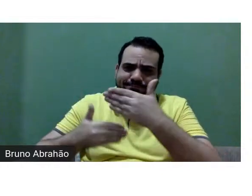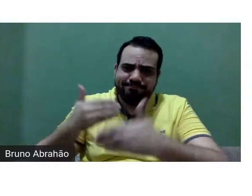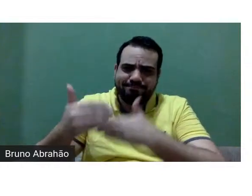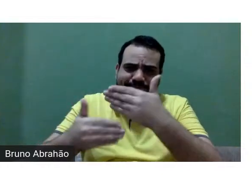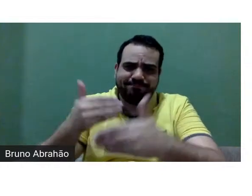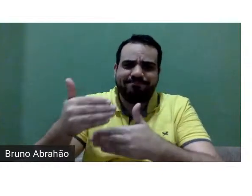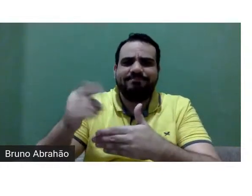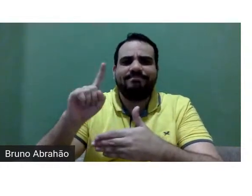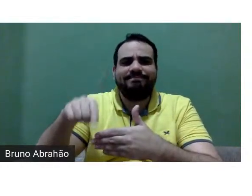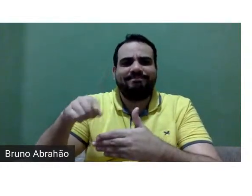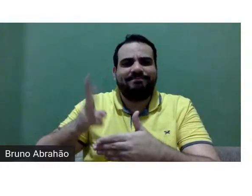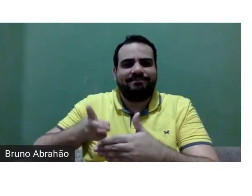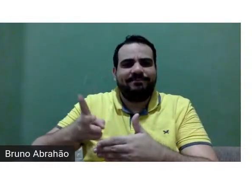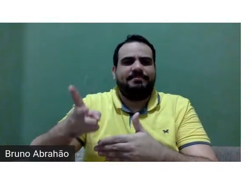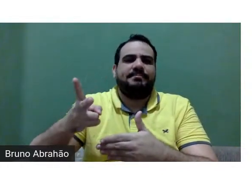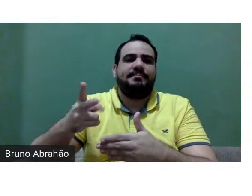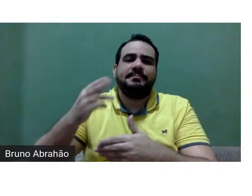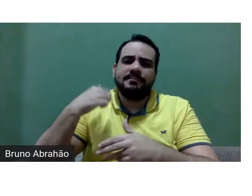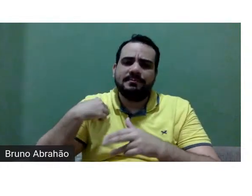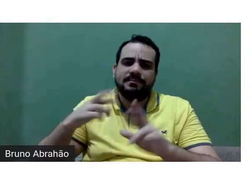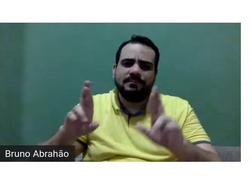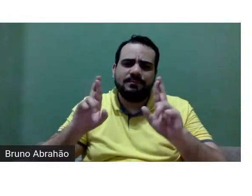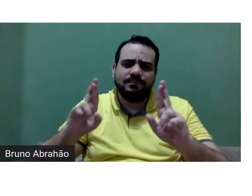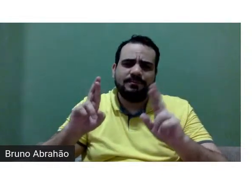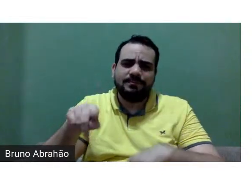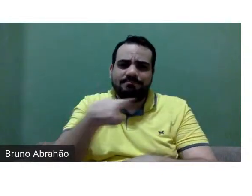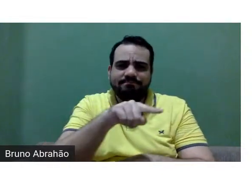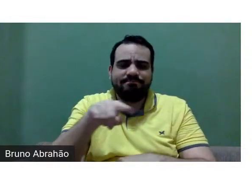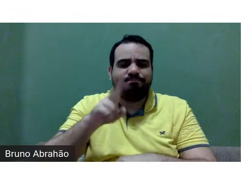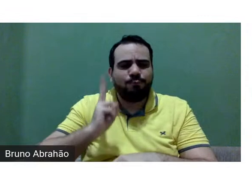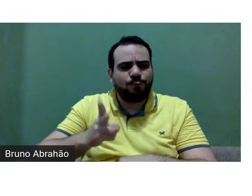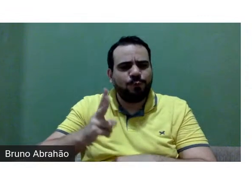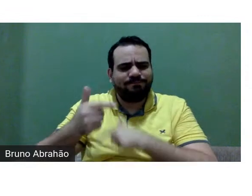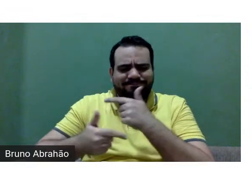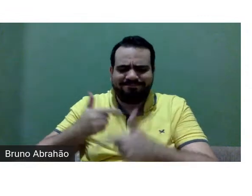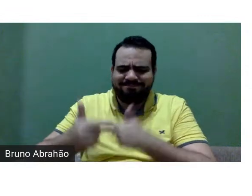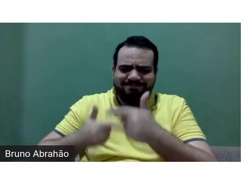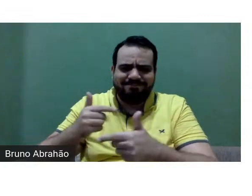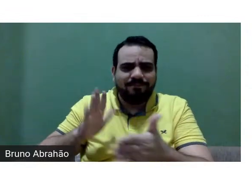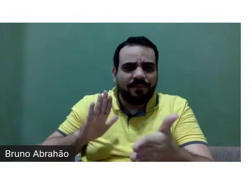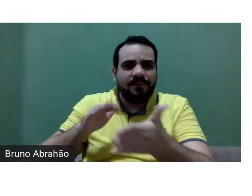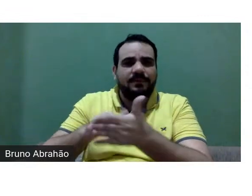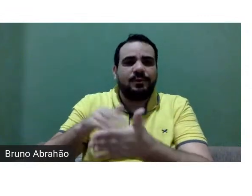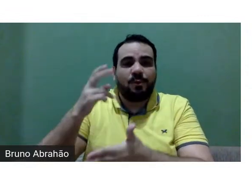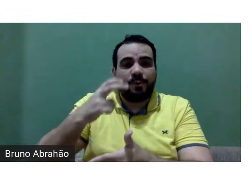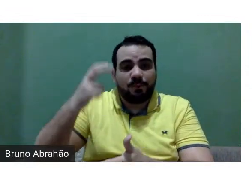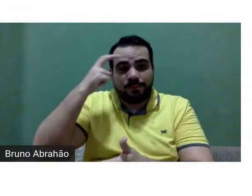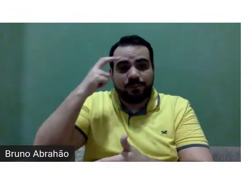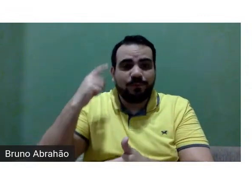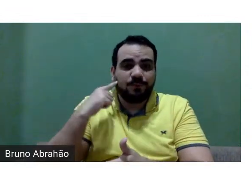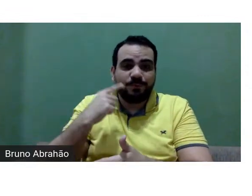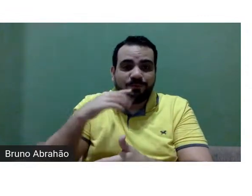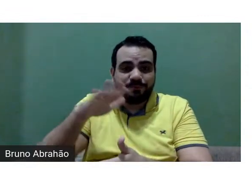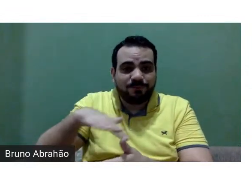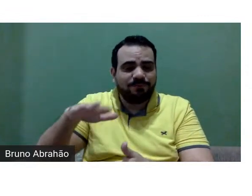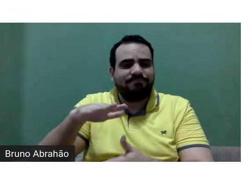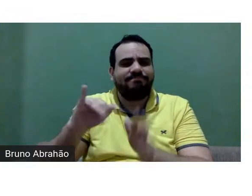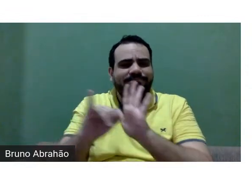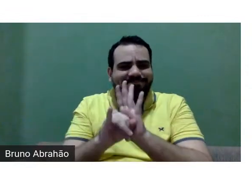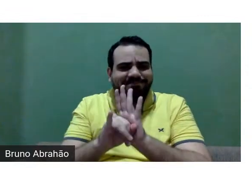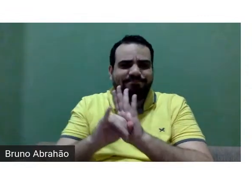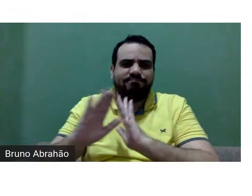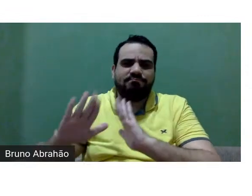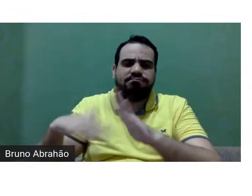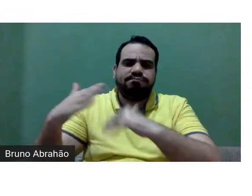tanto que o Wesley e o cacau e a Roberta falou eu quero passar mais continuar